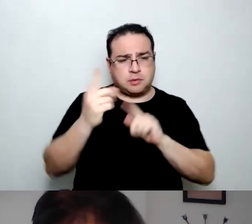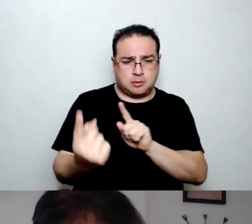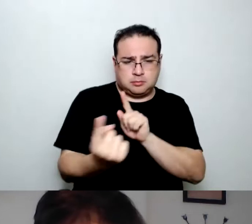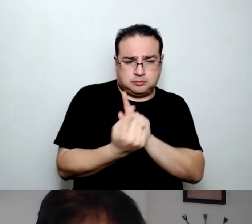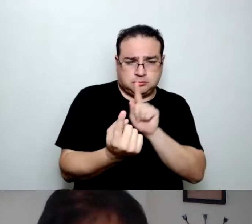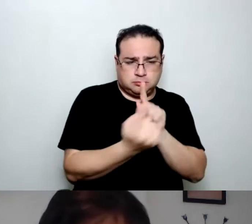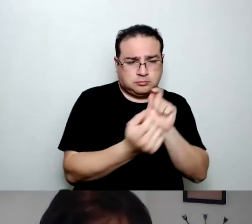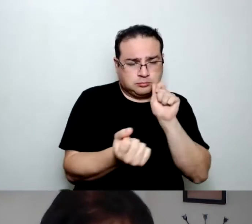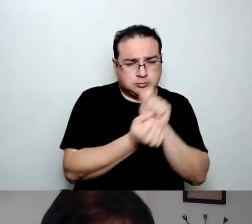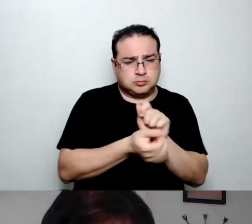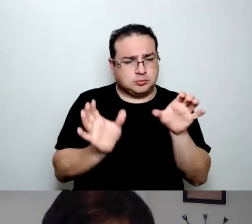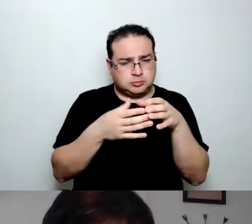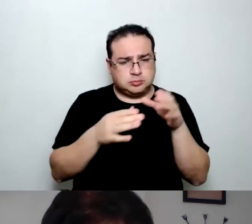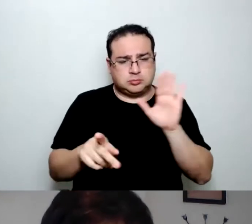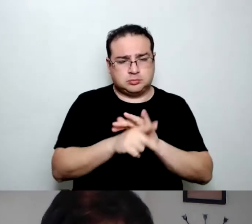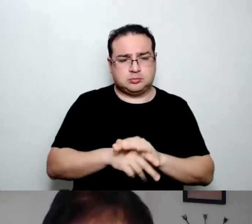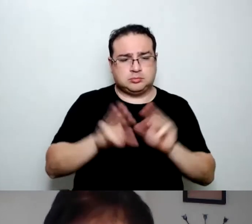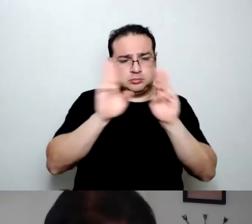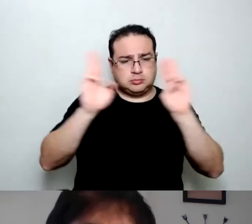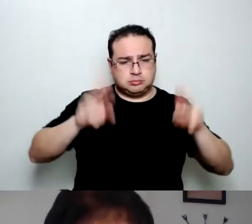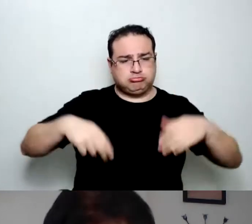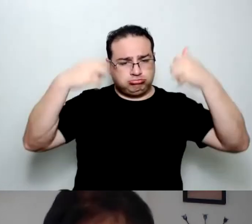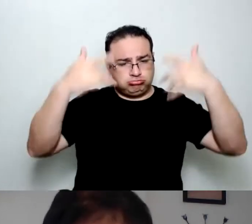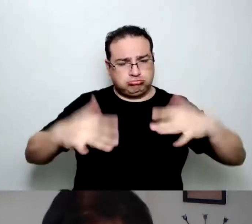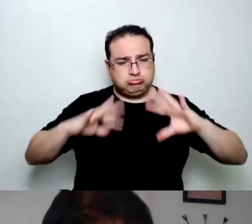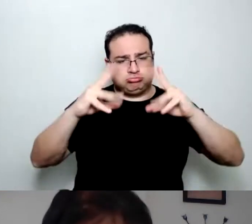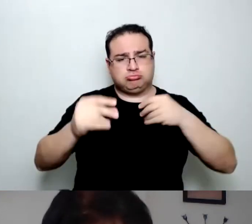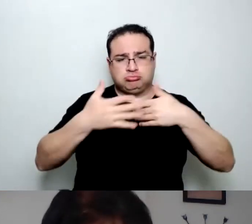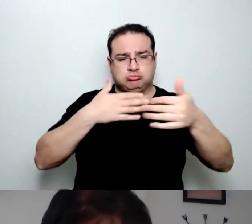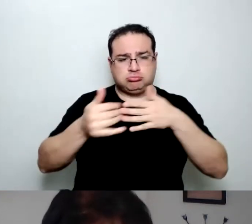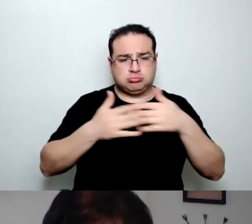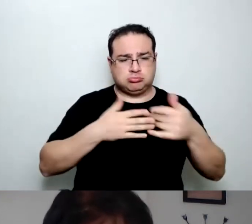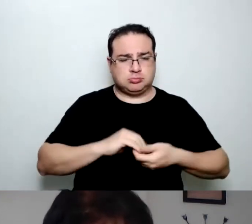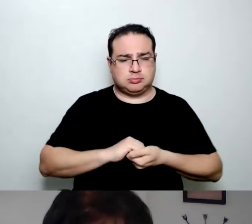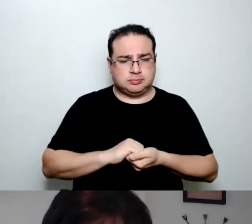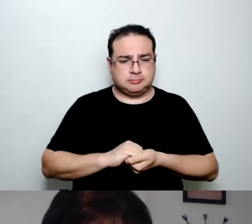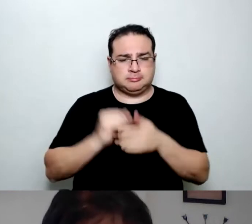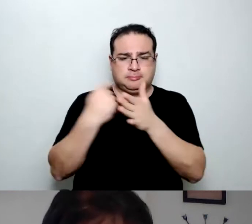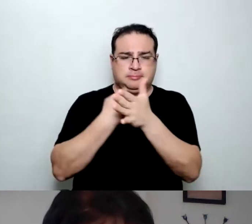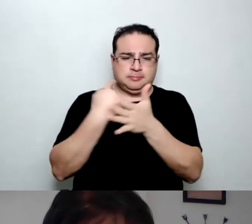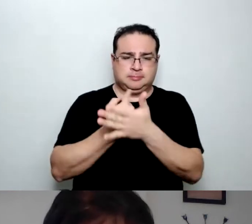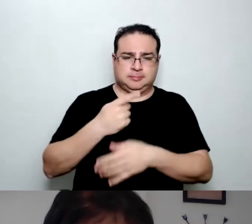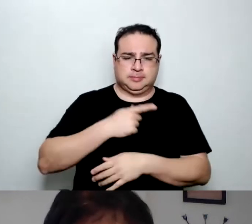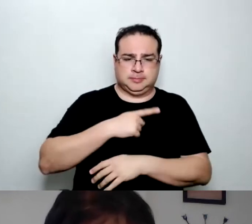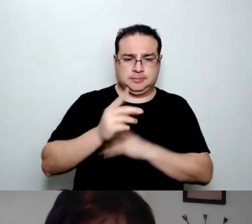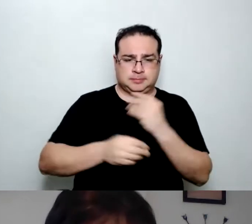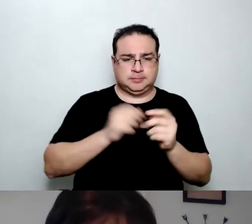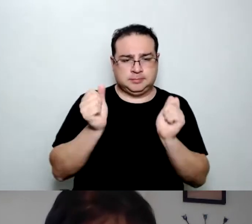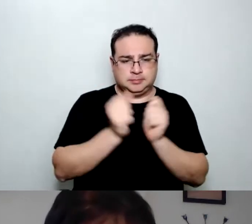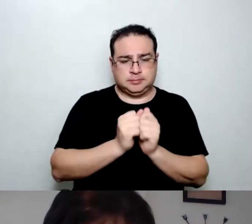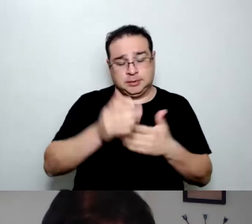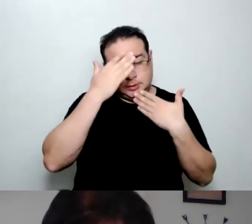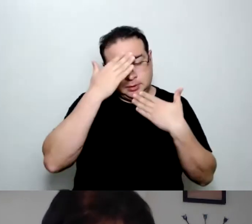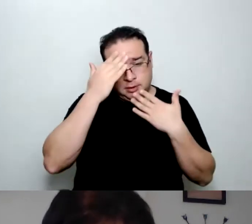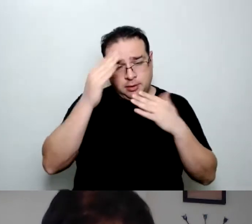mim ou nossos colegas aqui do Museu Geld para esclarecer quaisquer perguntas que ainda talvez estejam abertas. Muito